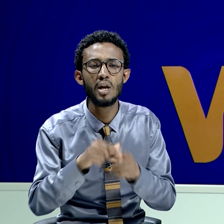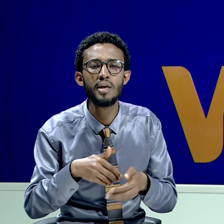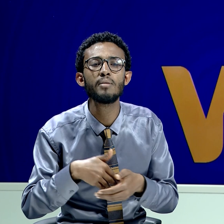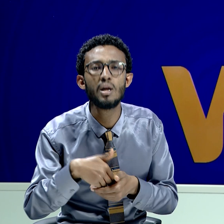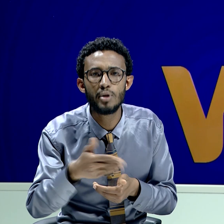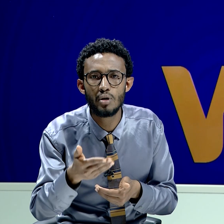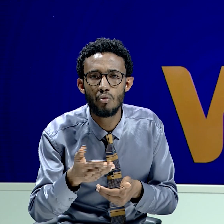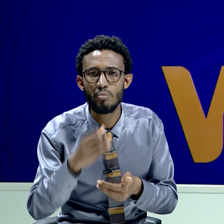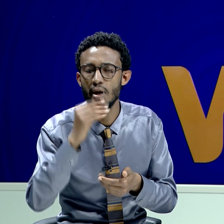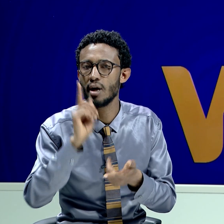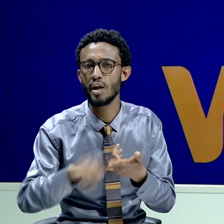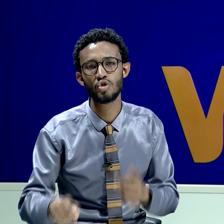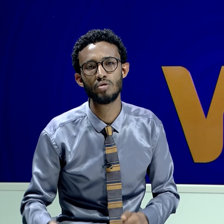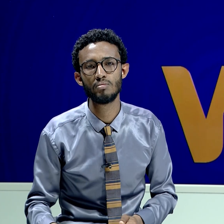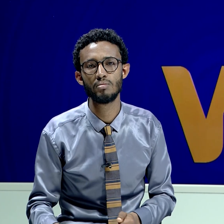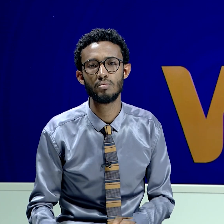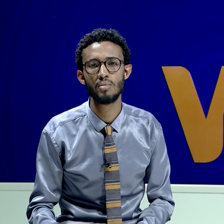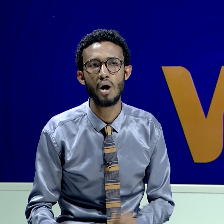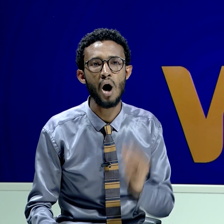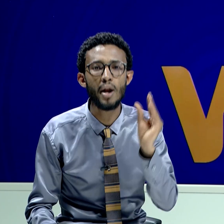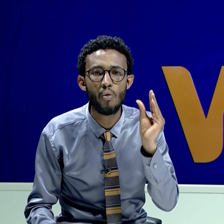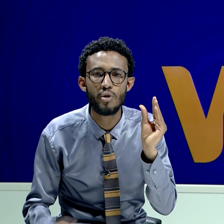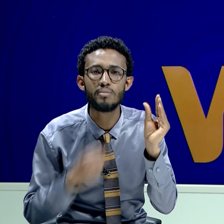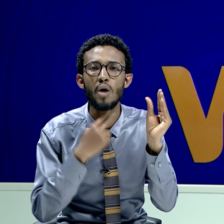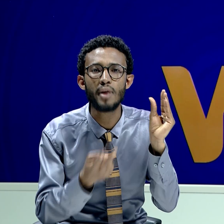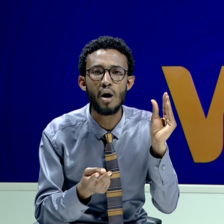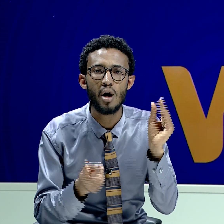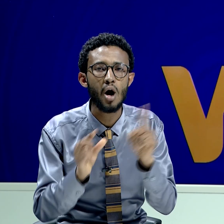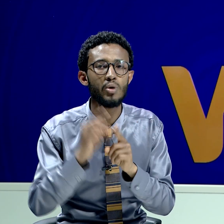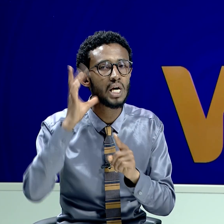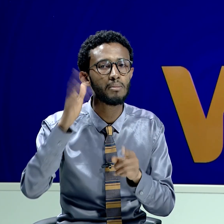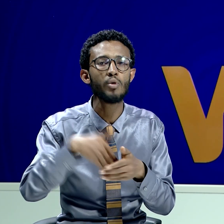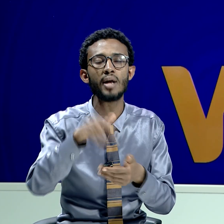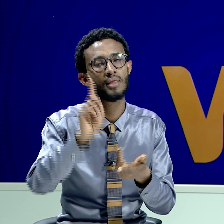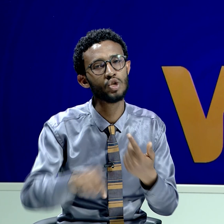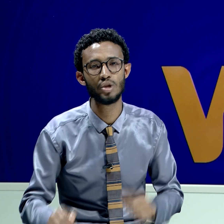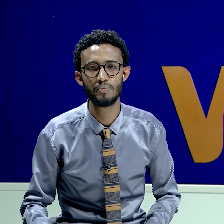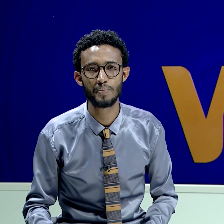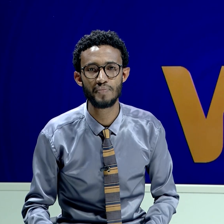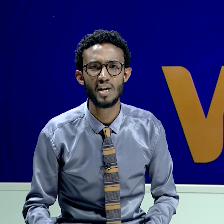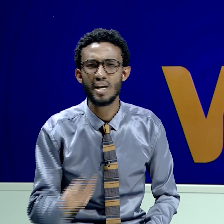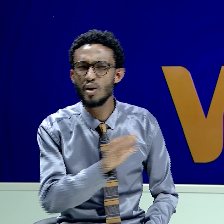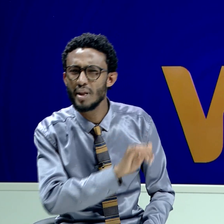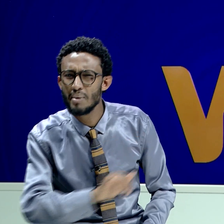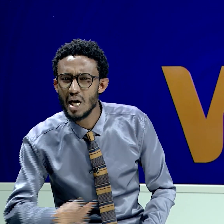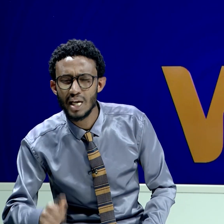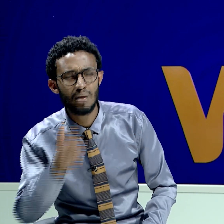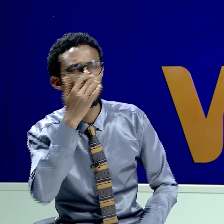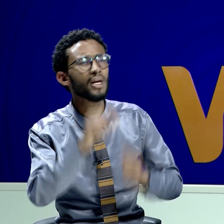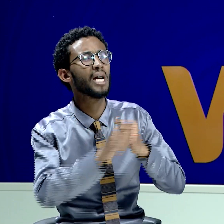ندي بالبتلو مناجر أتشلو. هانو دم أوتا قالون ساسم متى أتشلو. ندي بتمزاس لما تكات